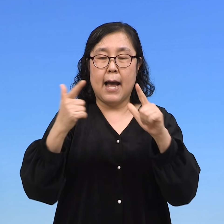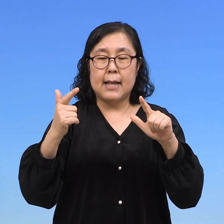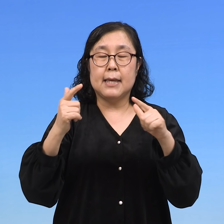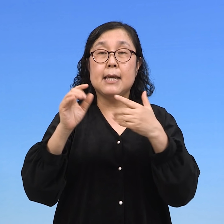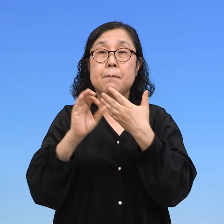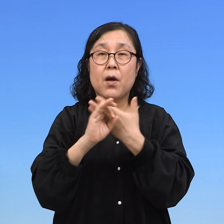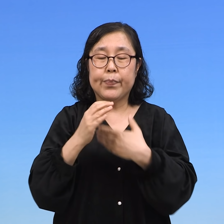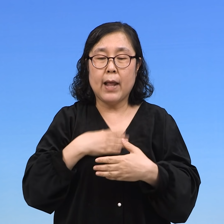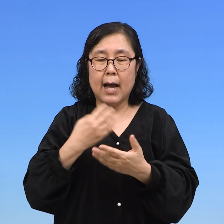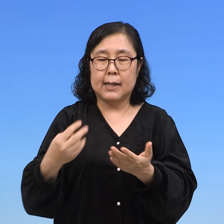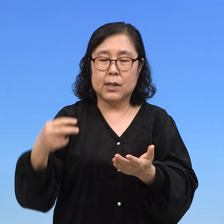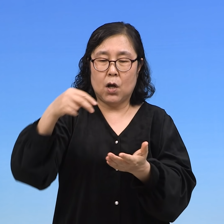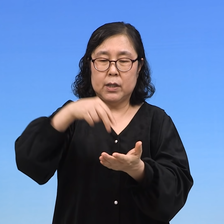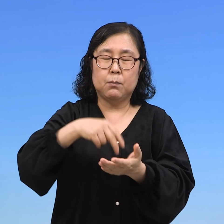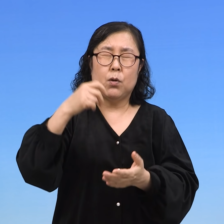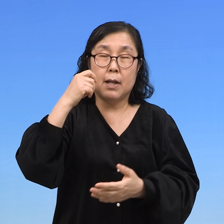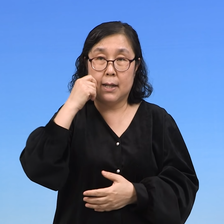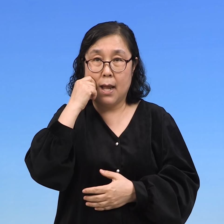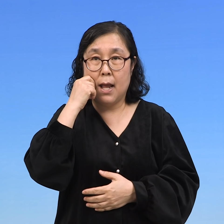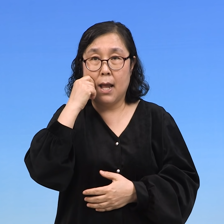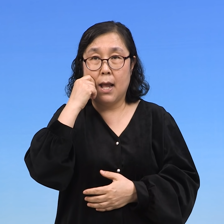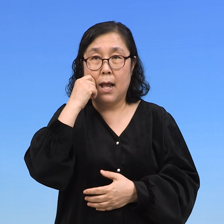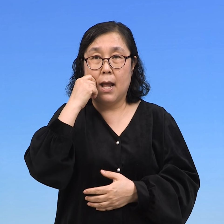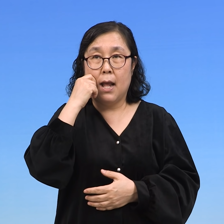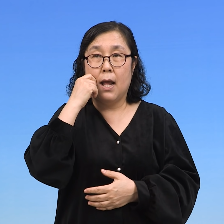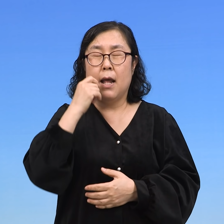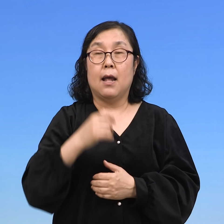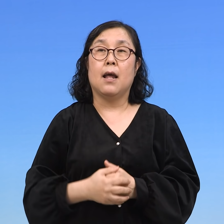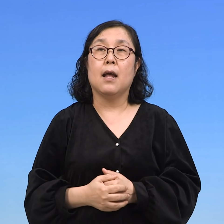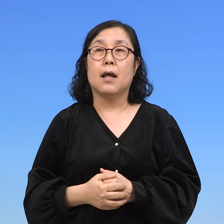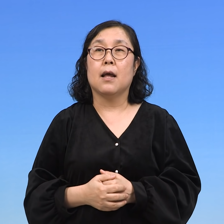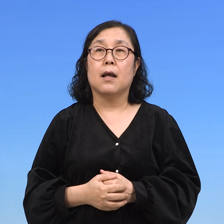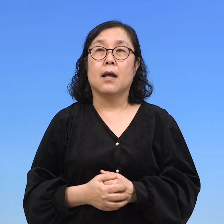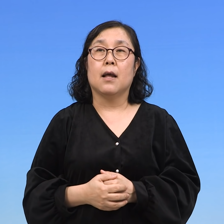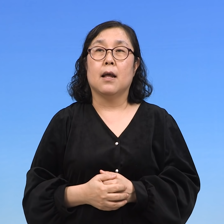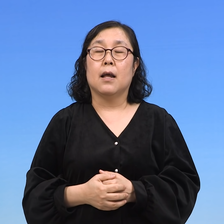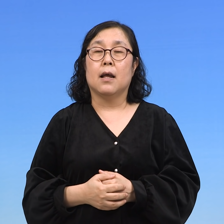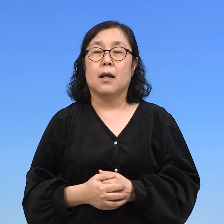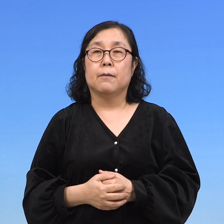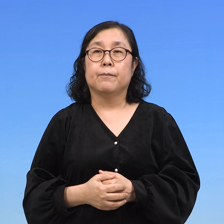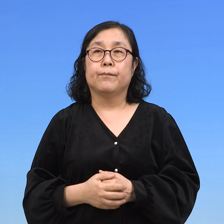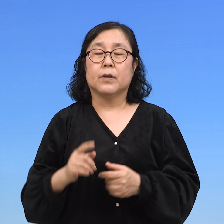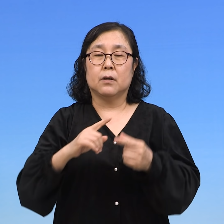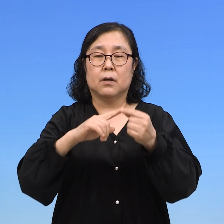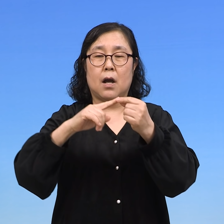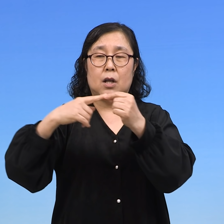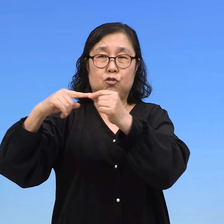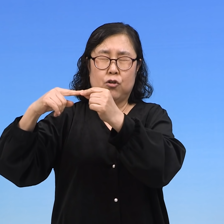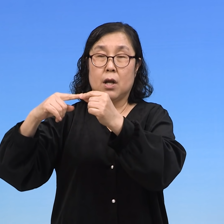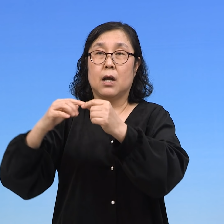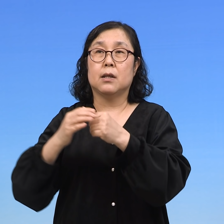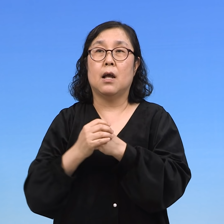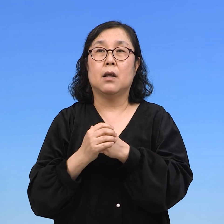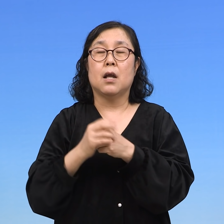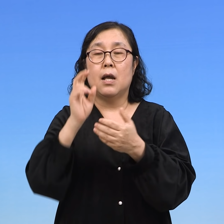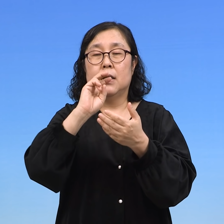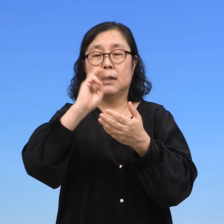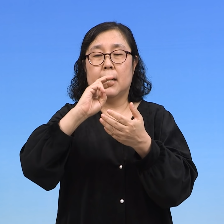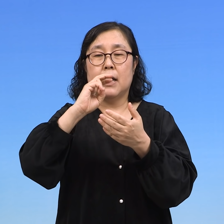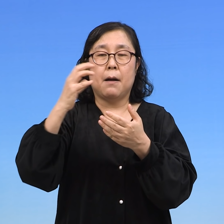나서지 못하네 이 한 대목이에요 뭐라고 표현해야 될까요? 저는 저런